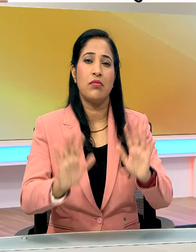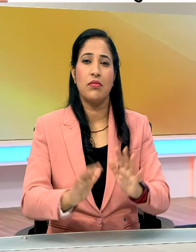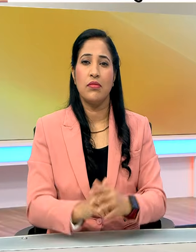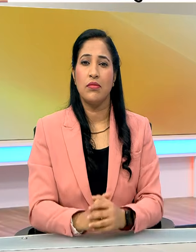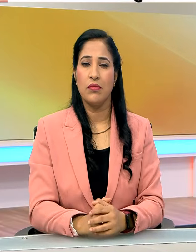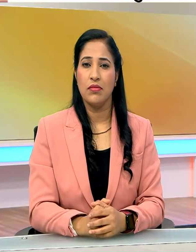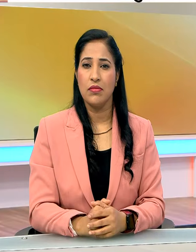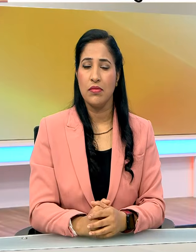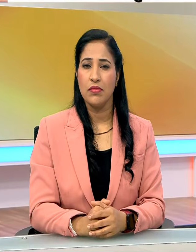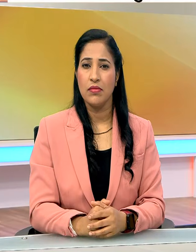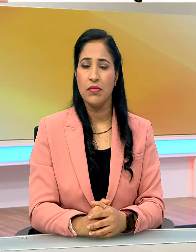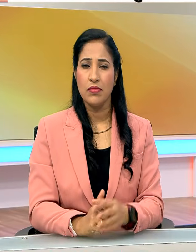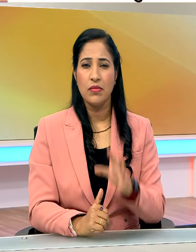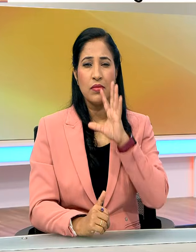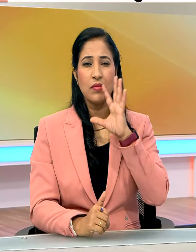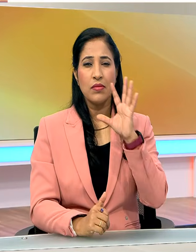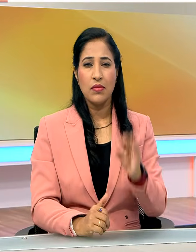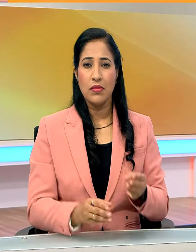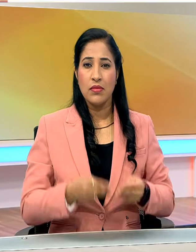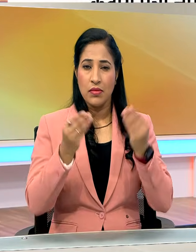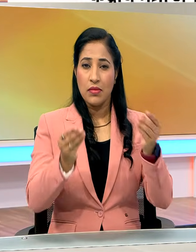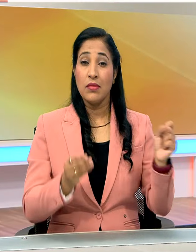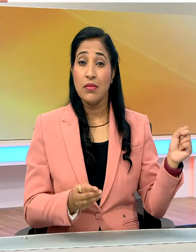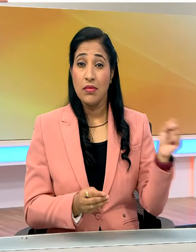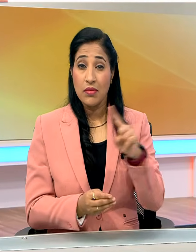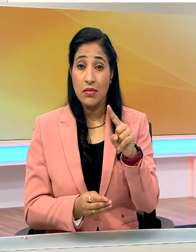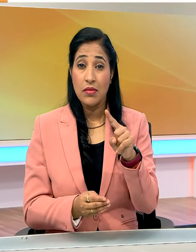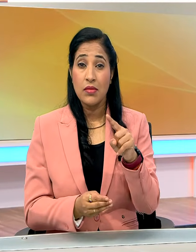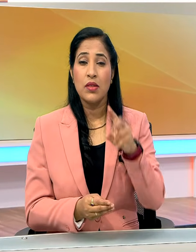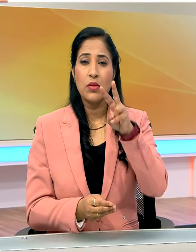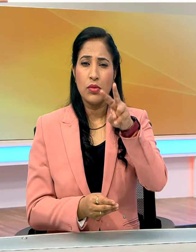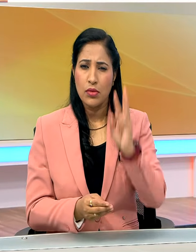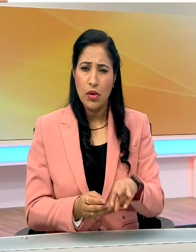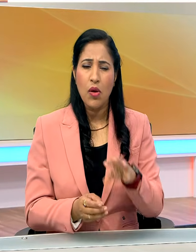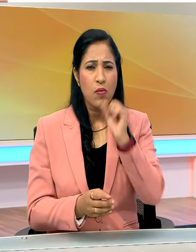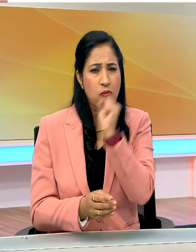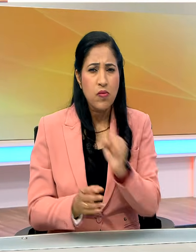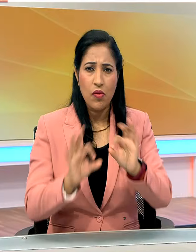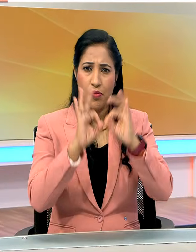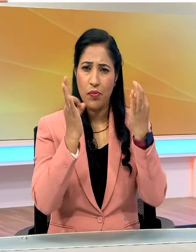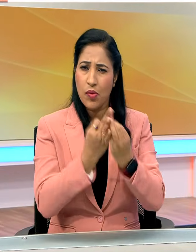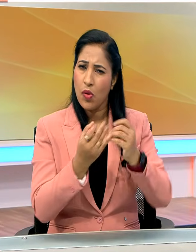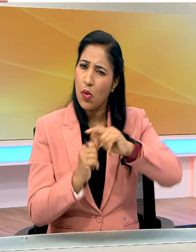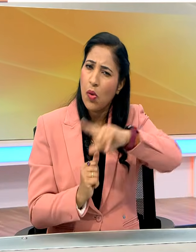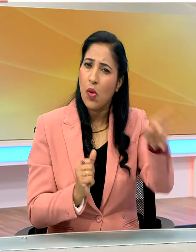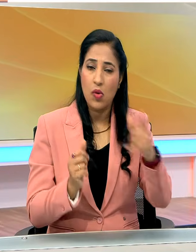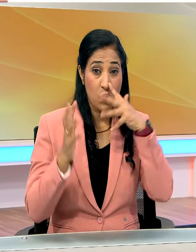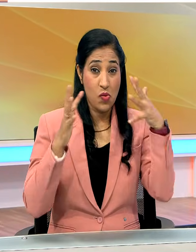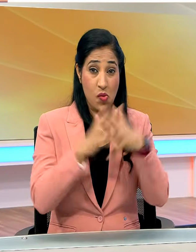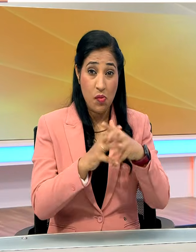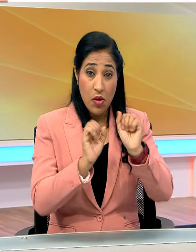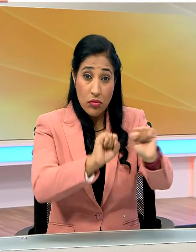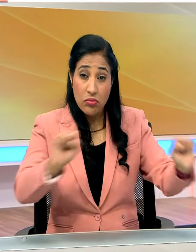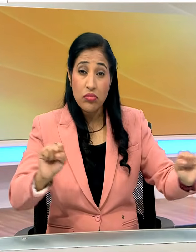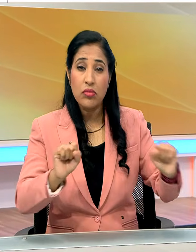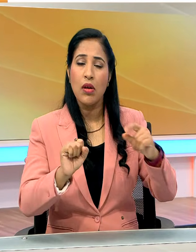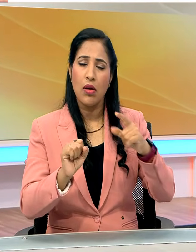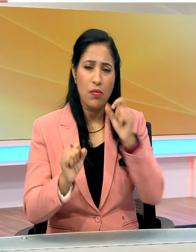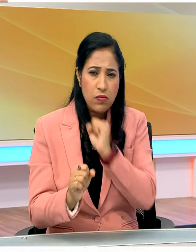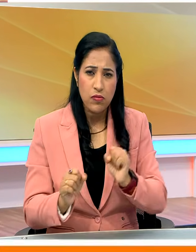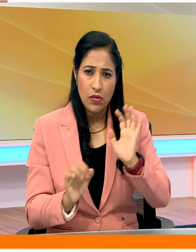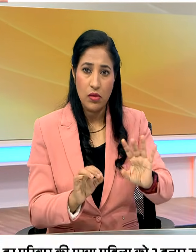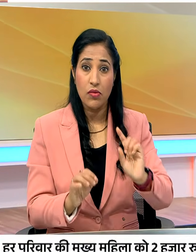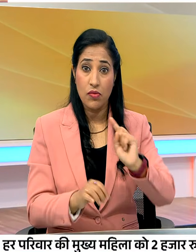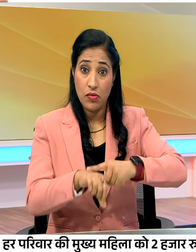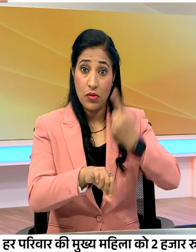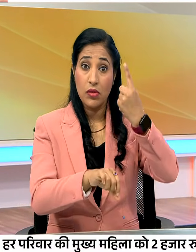We will be providing a monthly assistance of 2,000 rupees to all women heads of the households and a